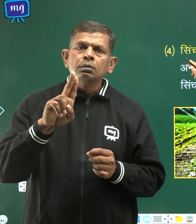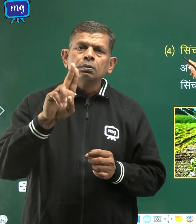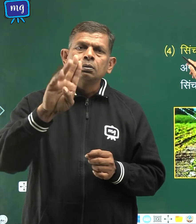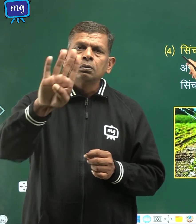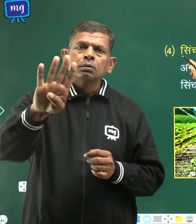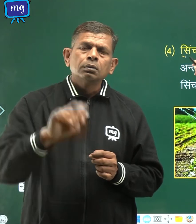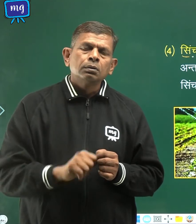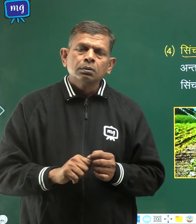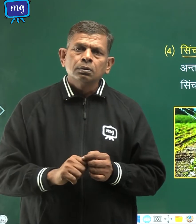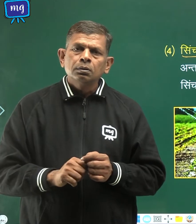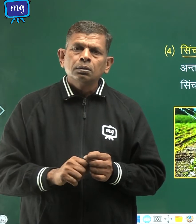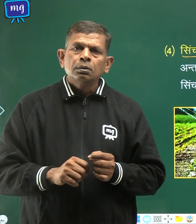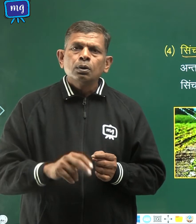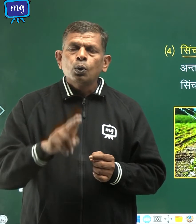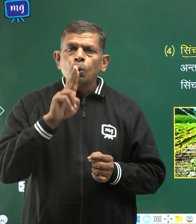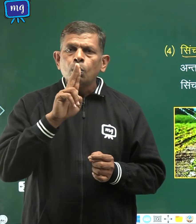सिंचाई।